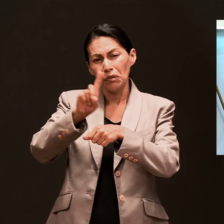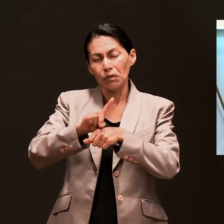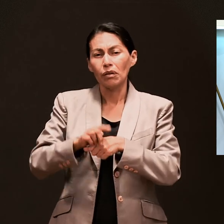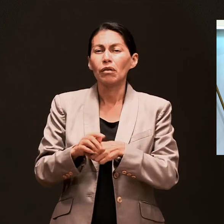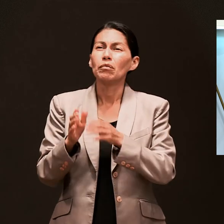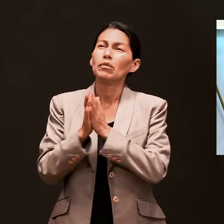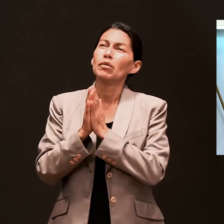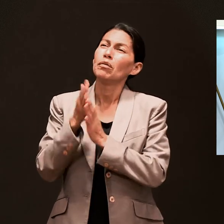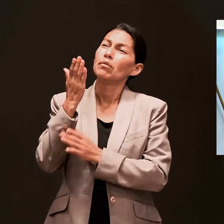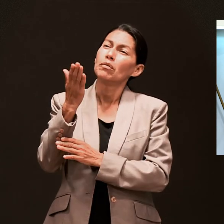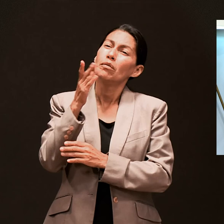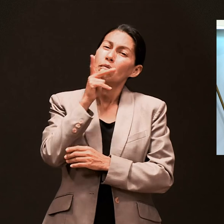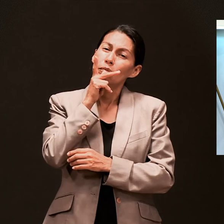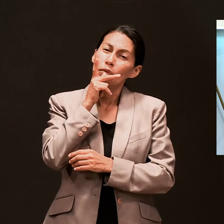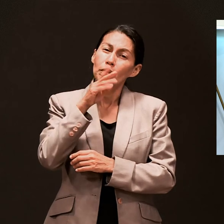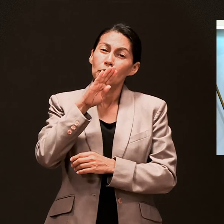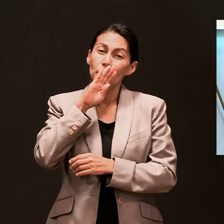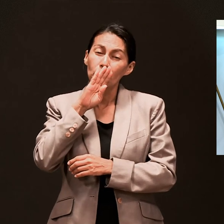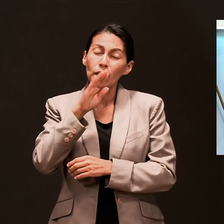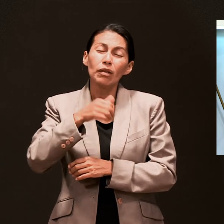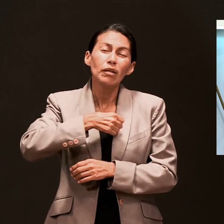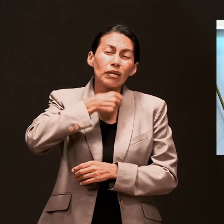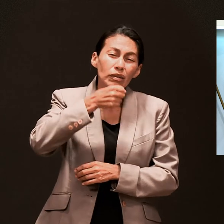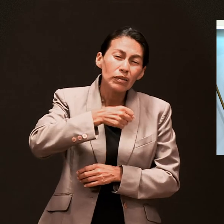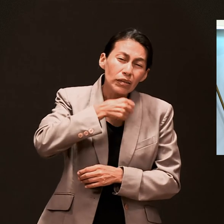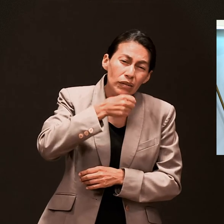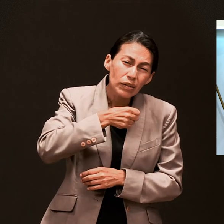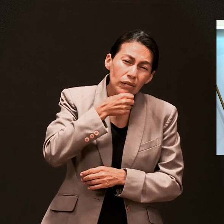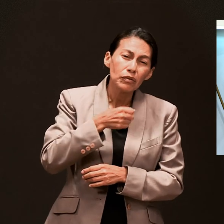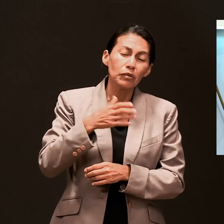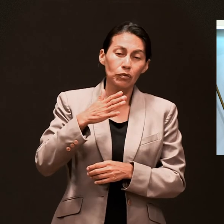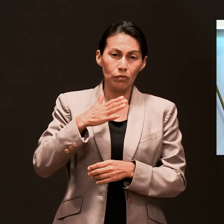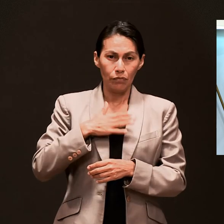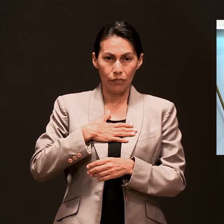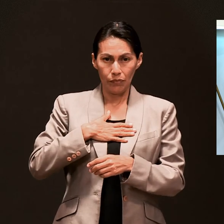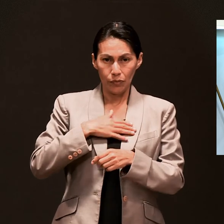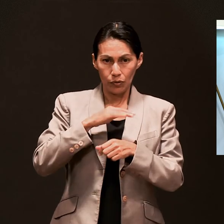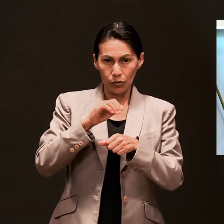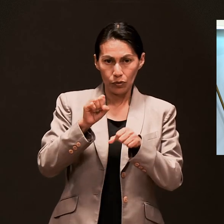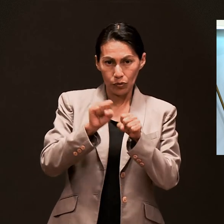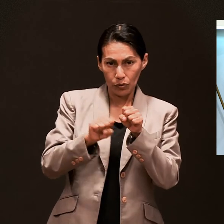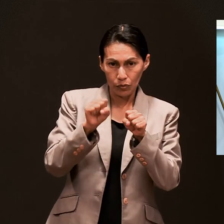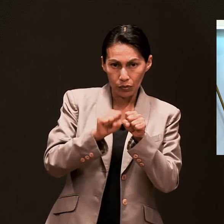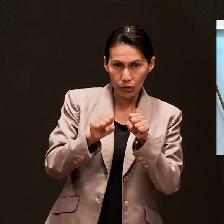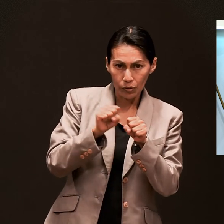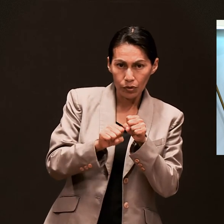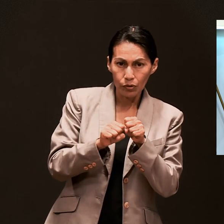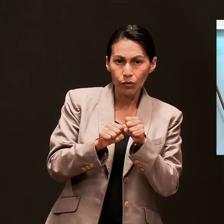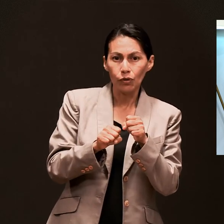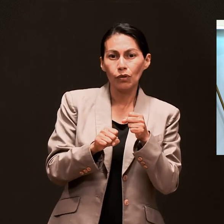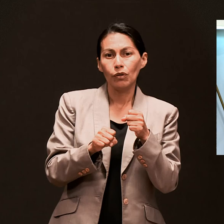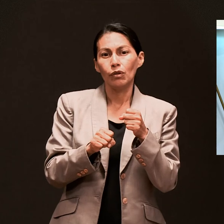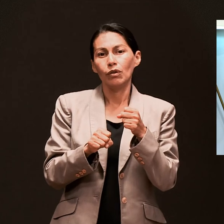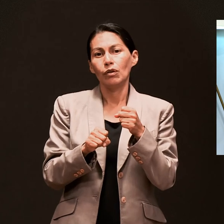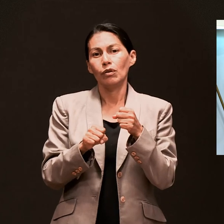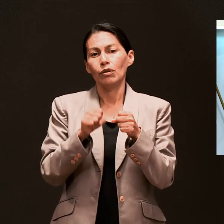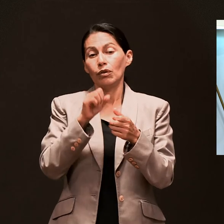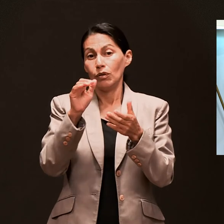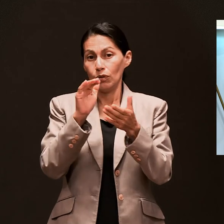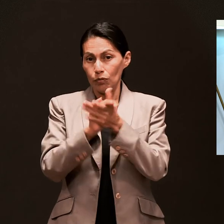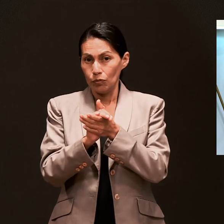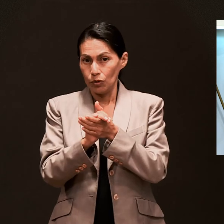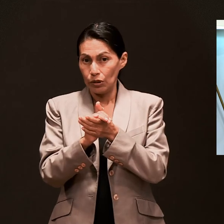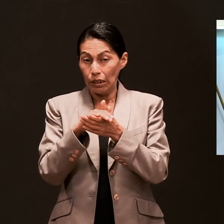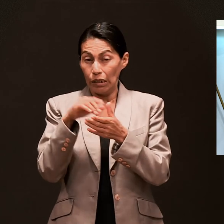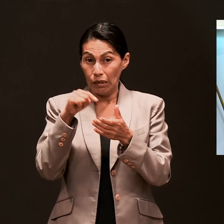a día pido por mis padres ya que están un poco enfermos y son grandes de edad por mis sobrino y